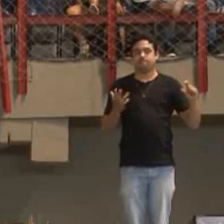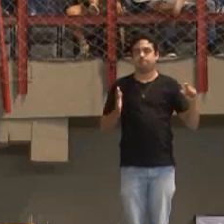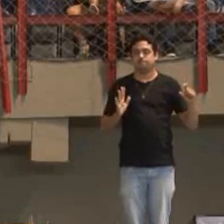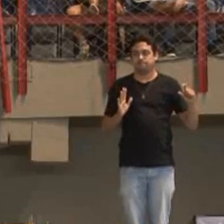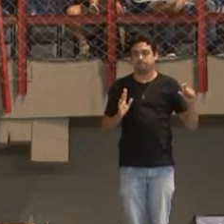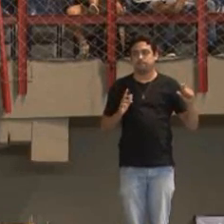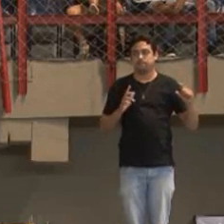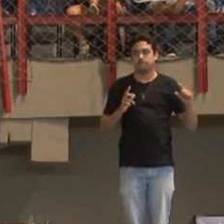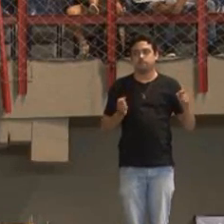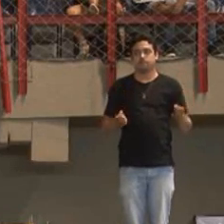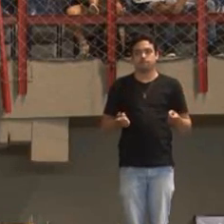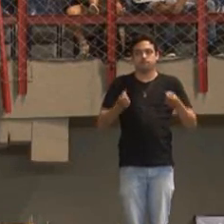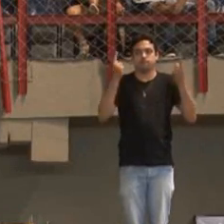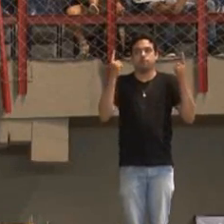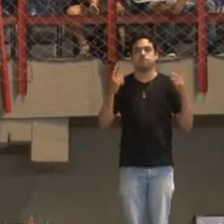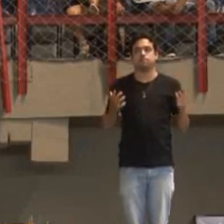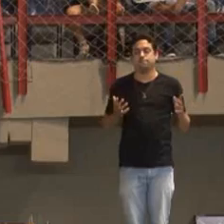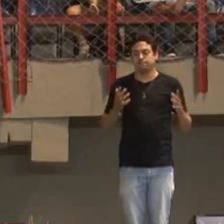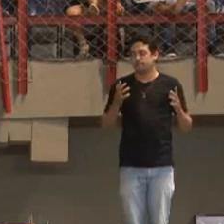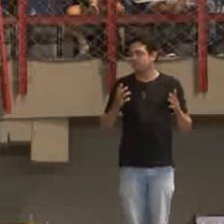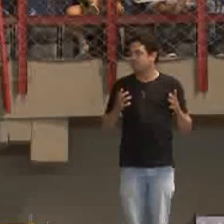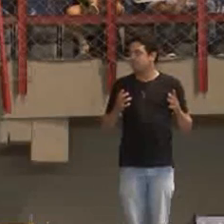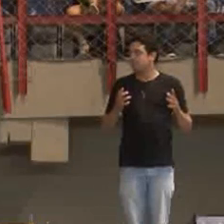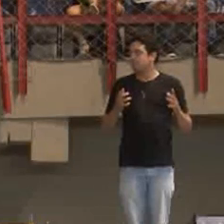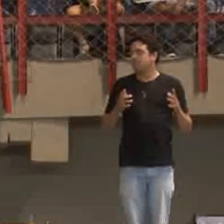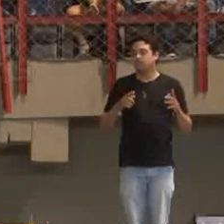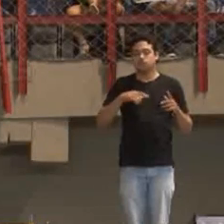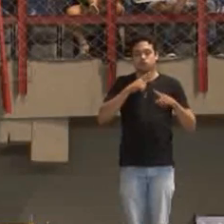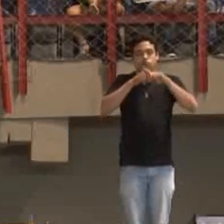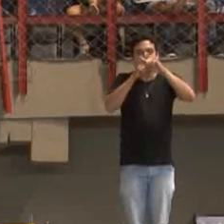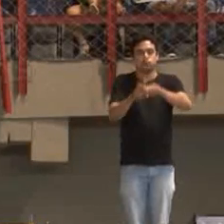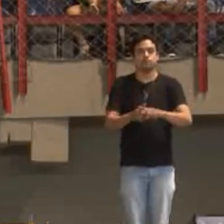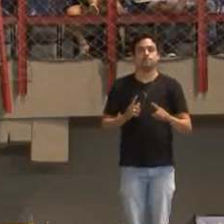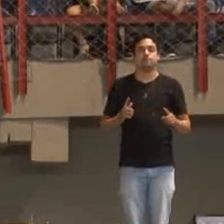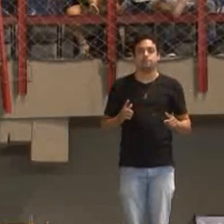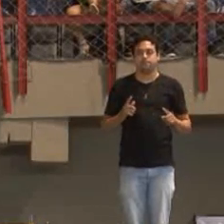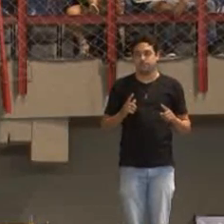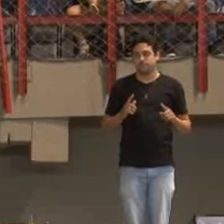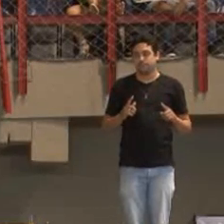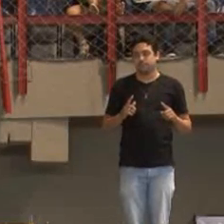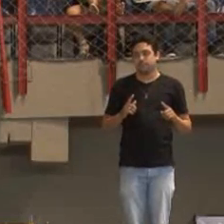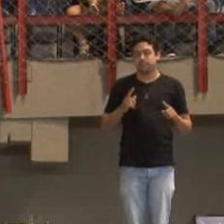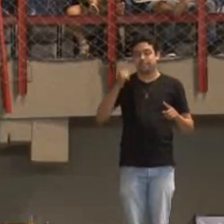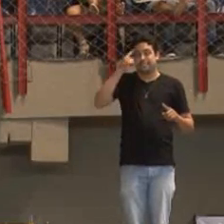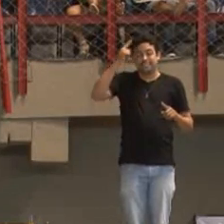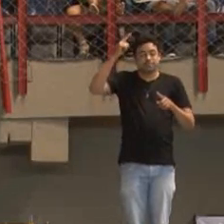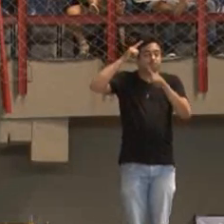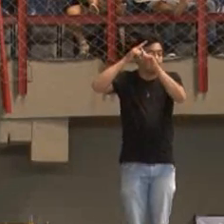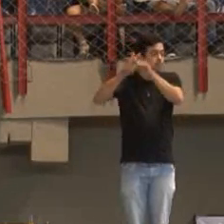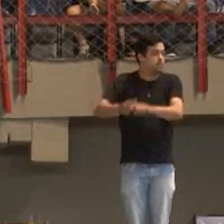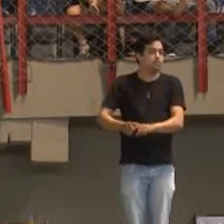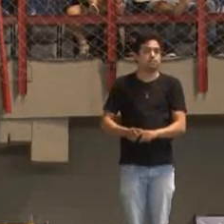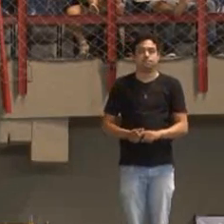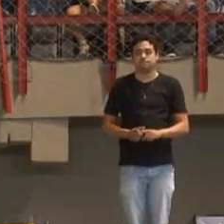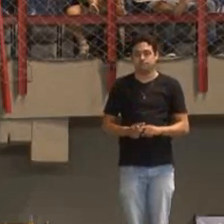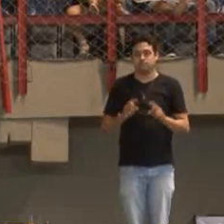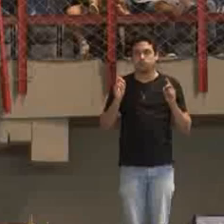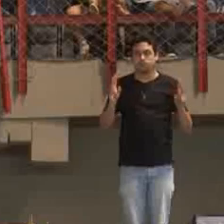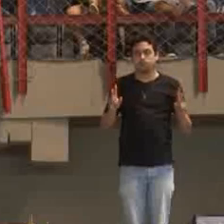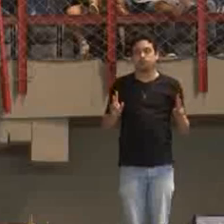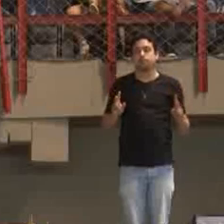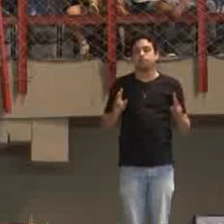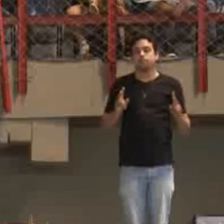Não. Ave Maria, menino, não, né? De jeito nenhum. Nem pensar. Tá